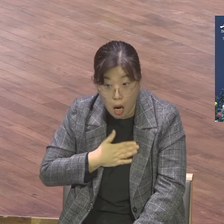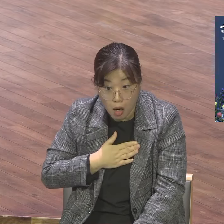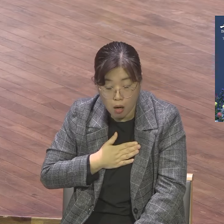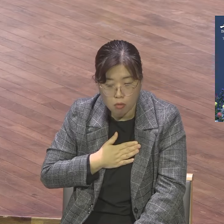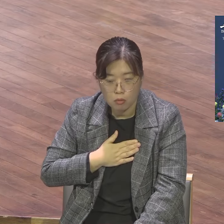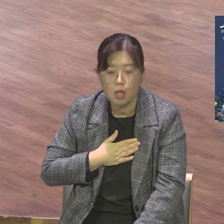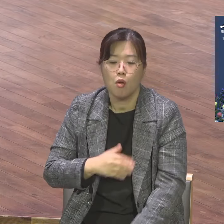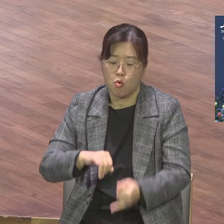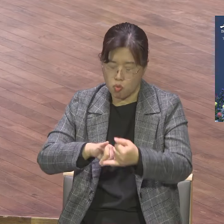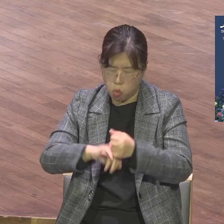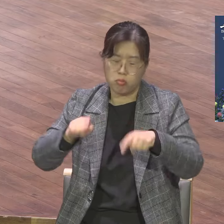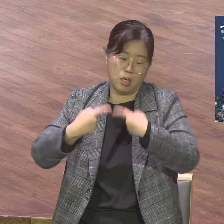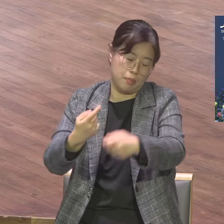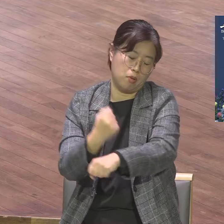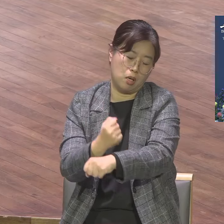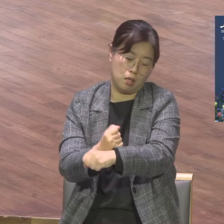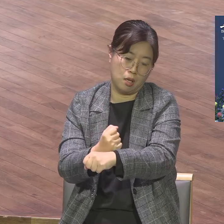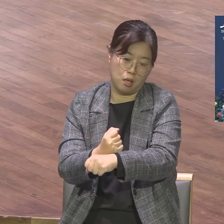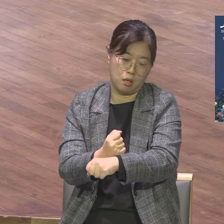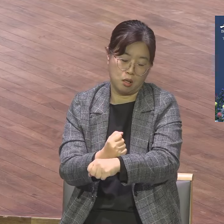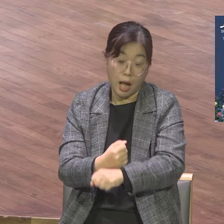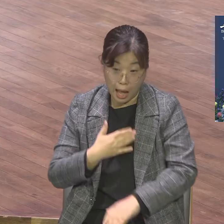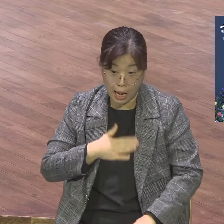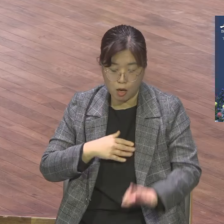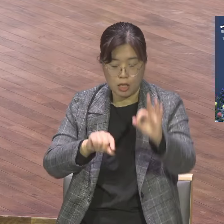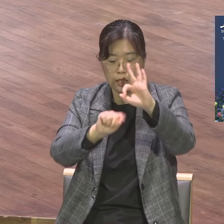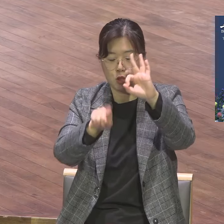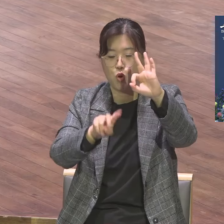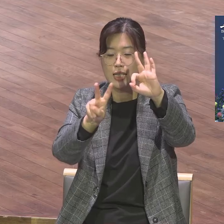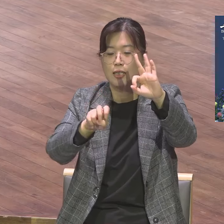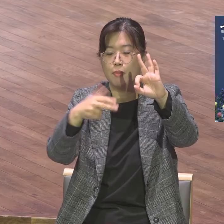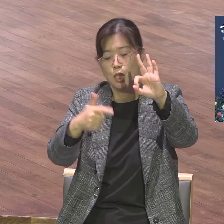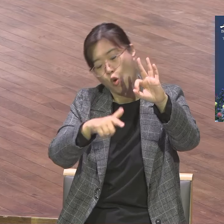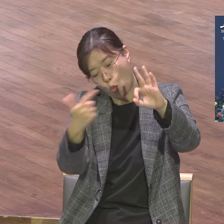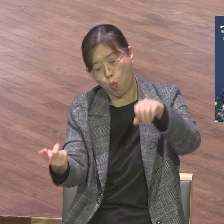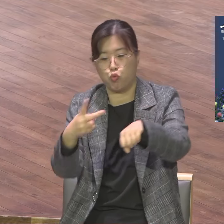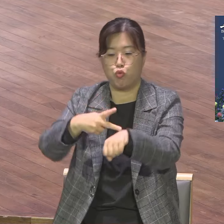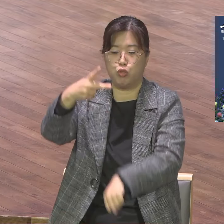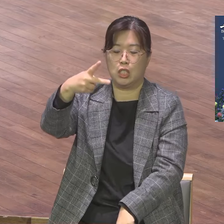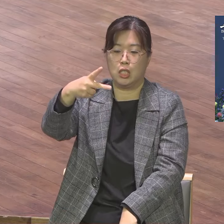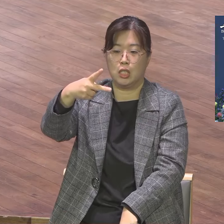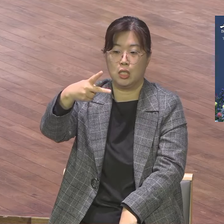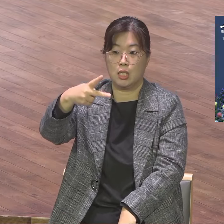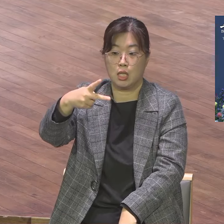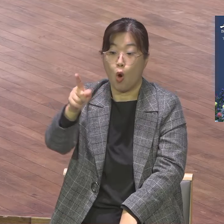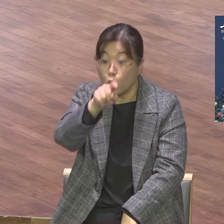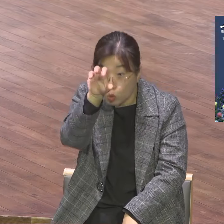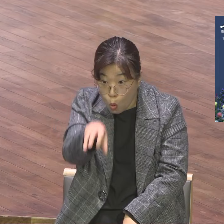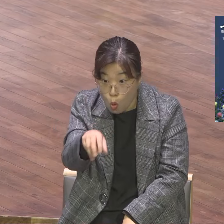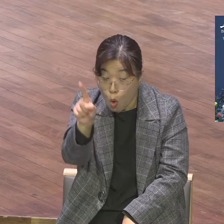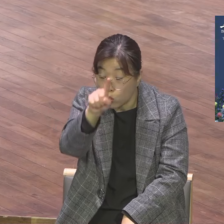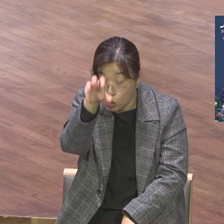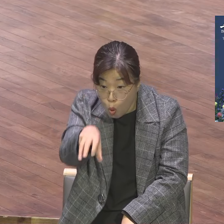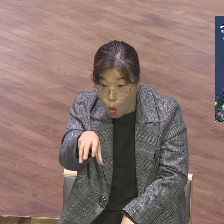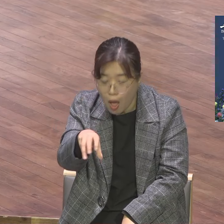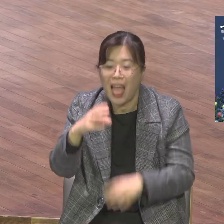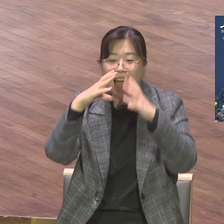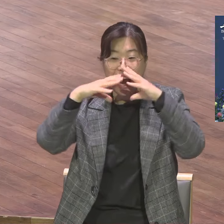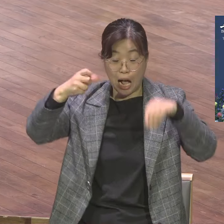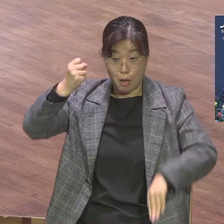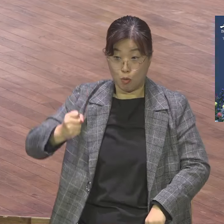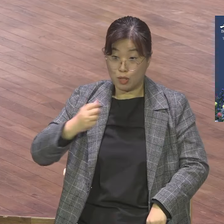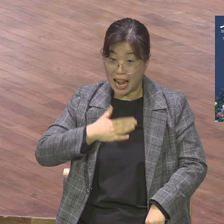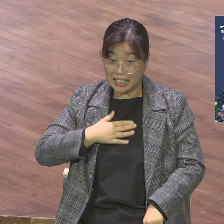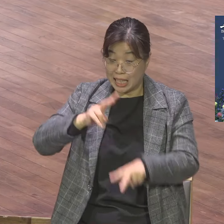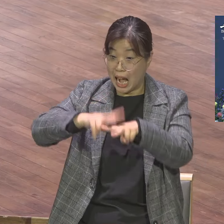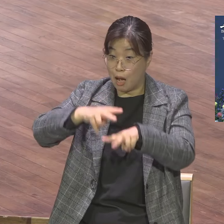아멘. 광화문에 다 가야 돼요. 광화문. 모든 것 다 그 저 교회 안에 행사하지 마세요. 싹 전부 다.